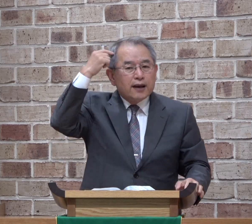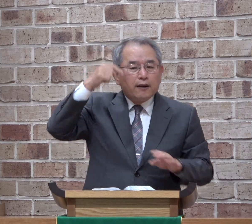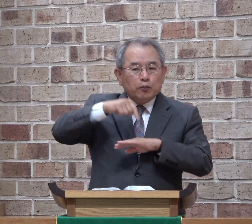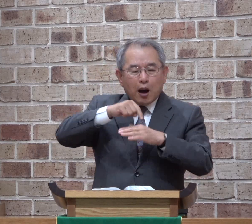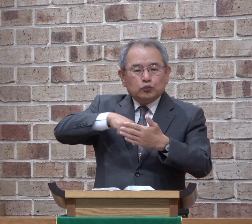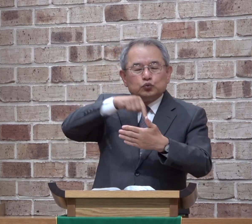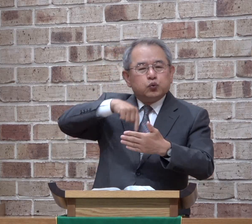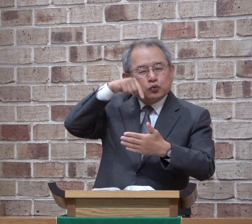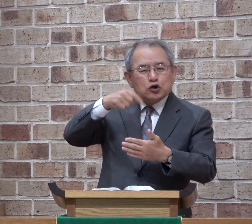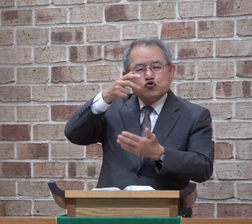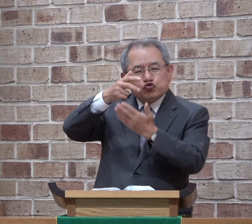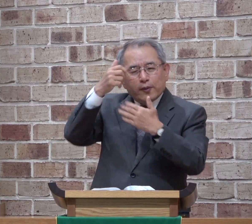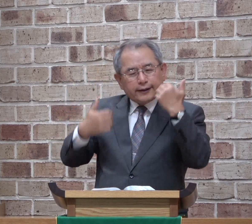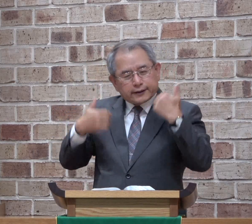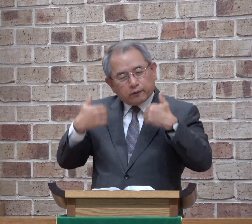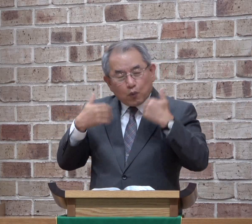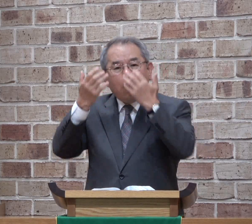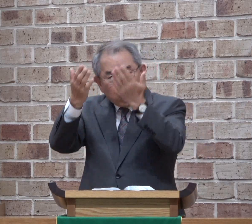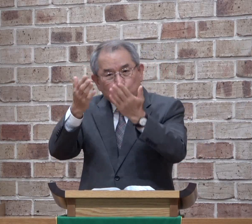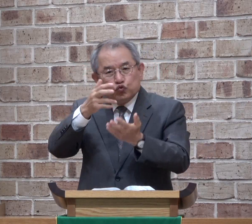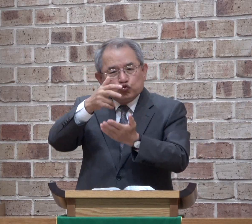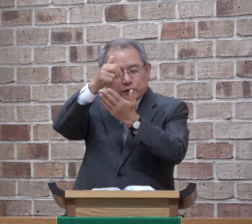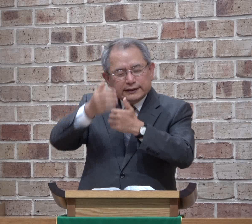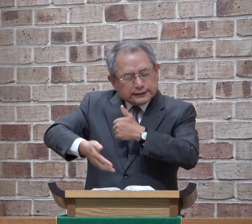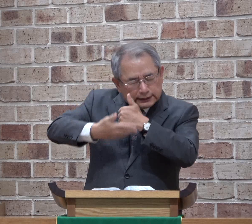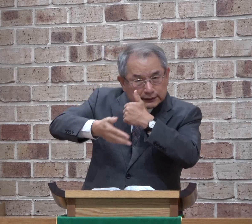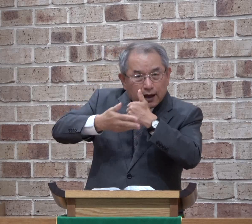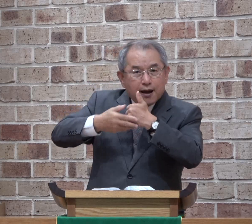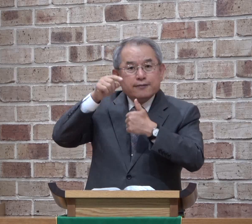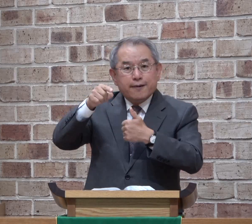우리 마음속에 주님을 기쁘시게 해드리고